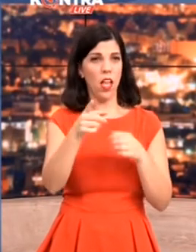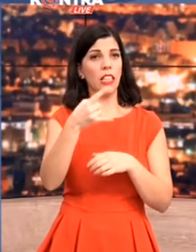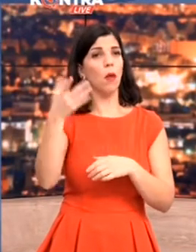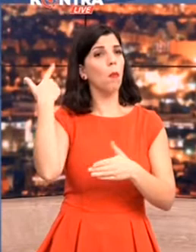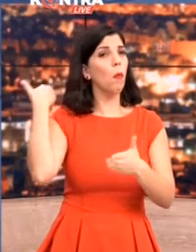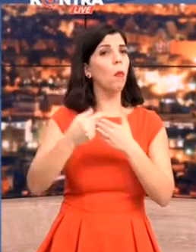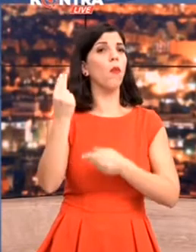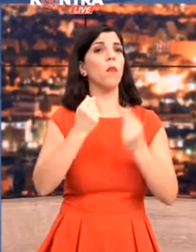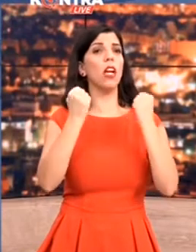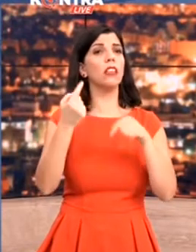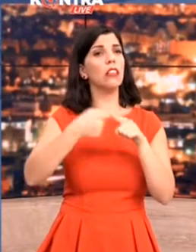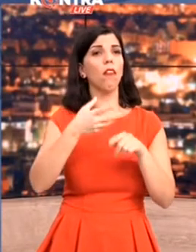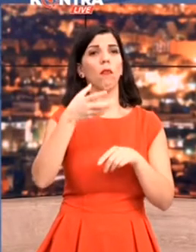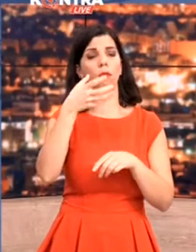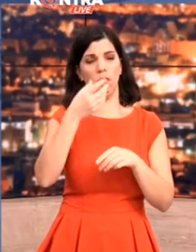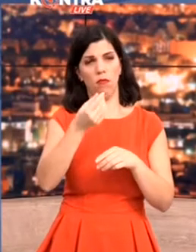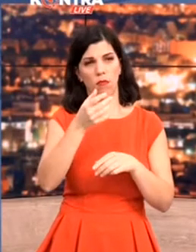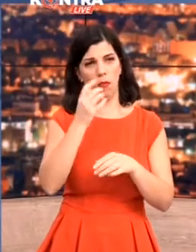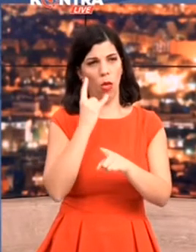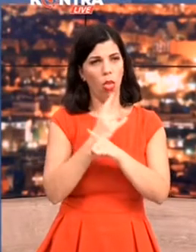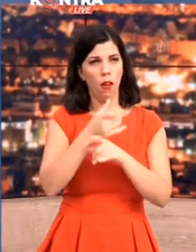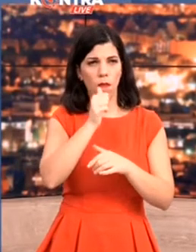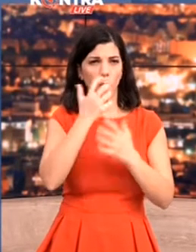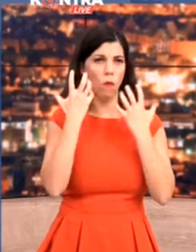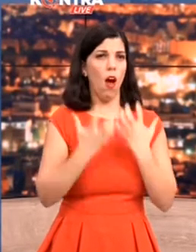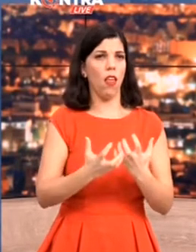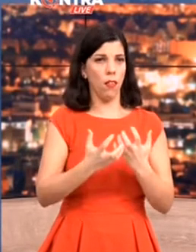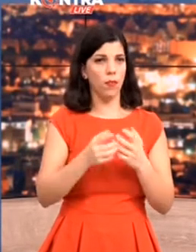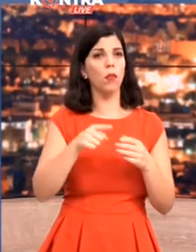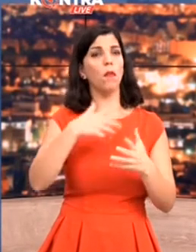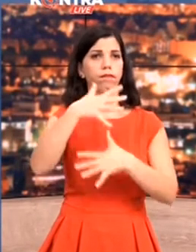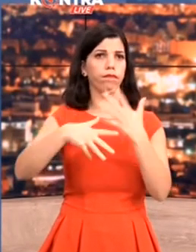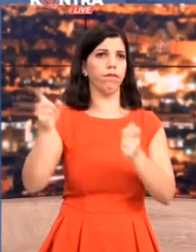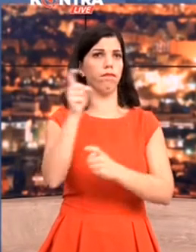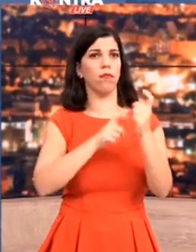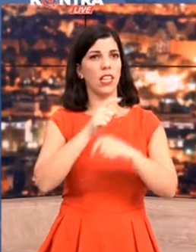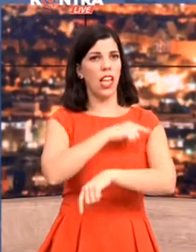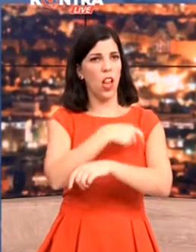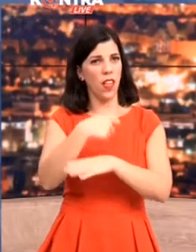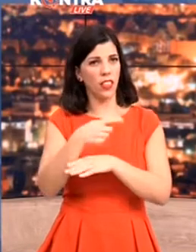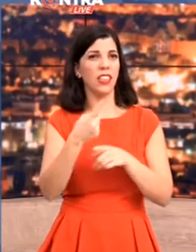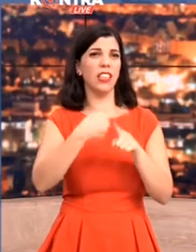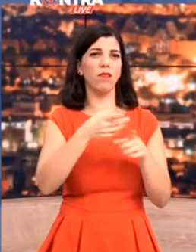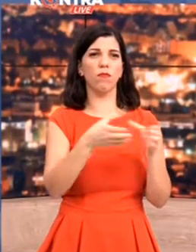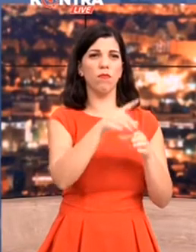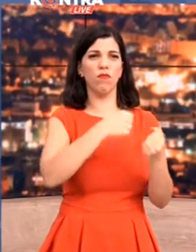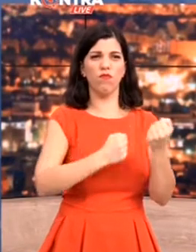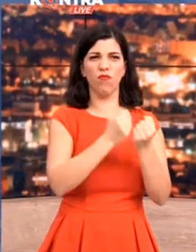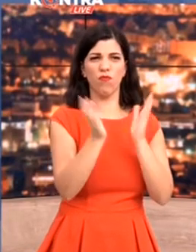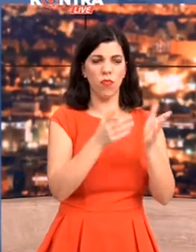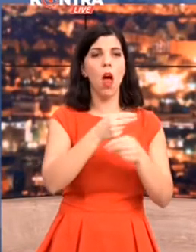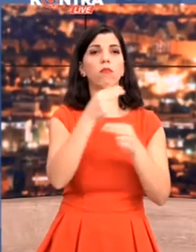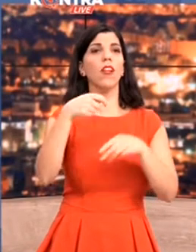υγείας και είχε σχέση εξάρτησης από το αλκοόλ. Ένταση επικράτησε με την υπεράσπιση και τον ιατροδικαστή, με αποτέλεσμα η δίκη να